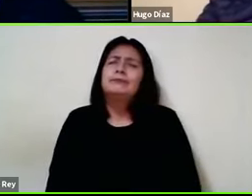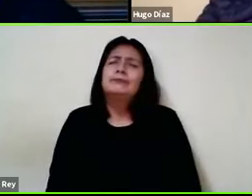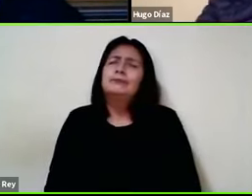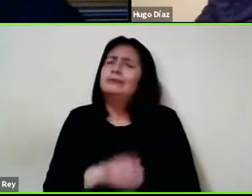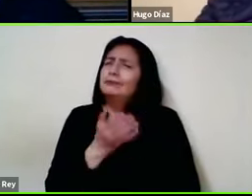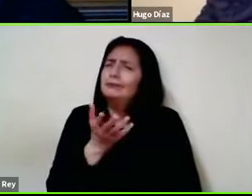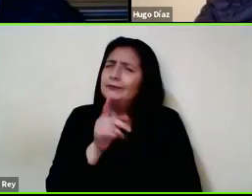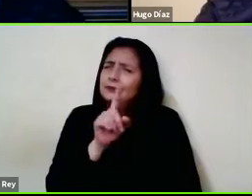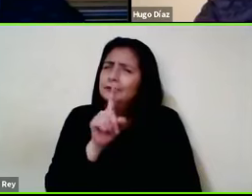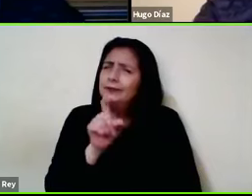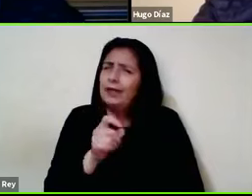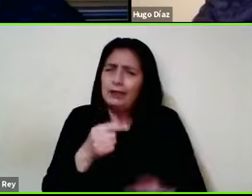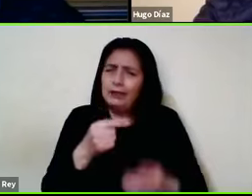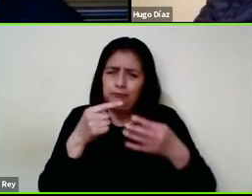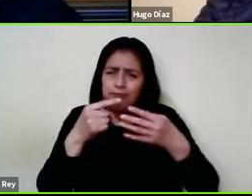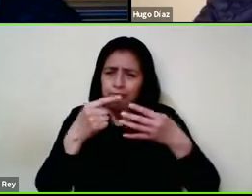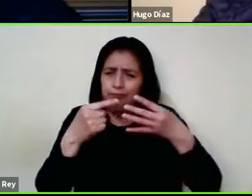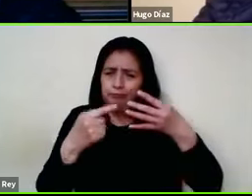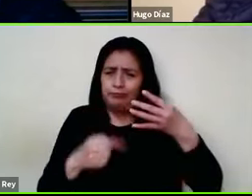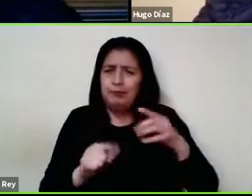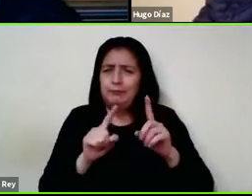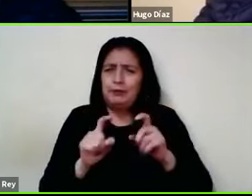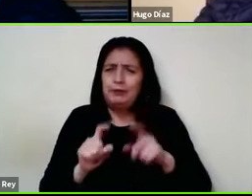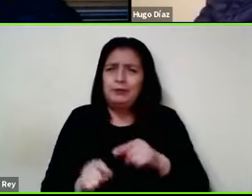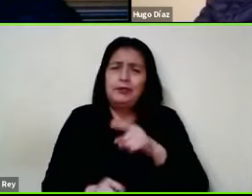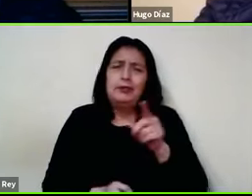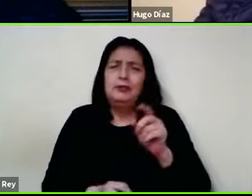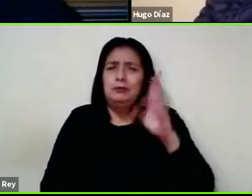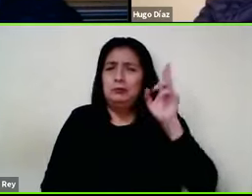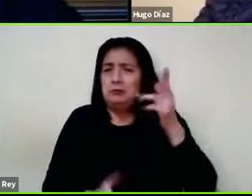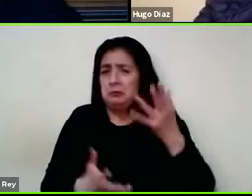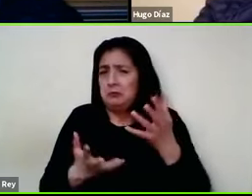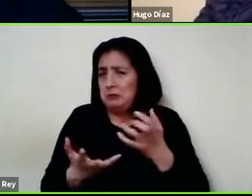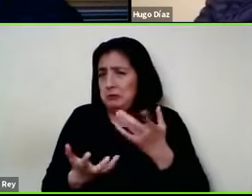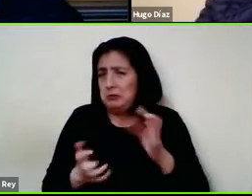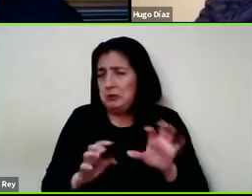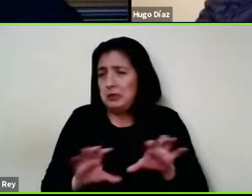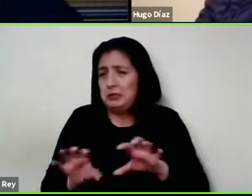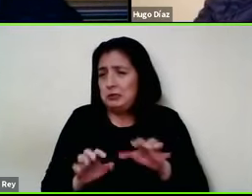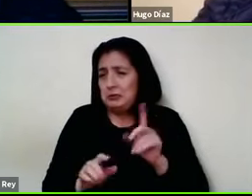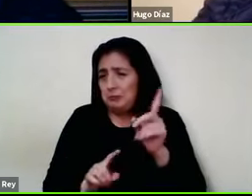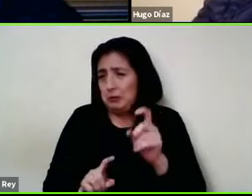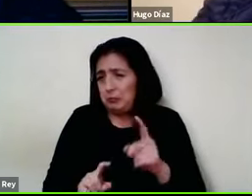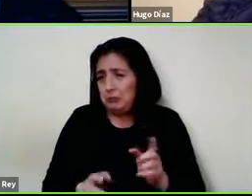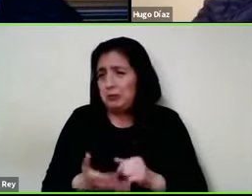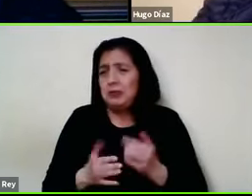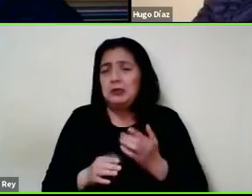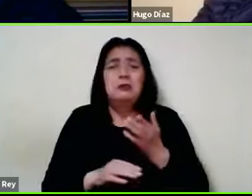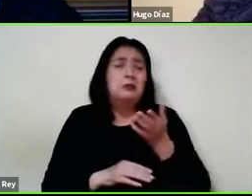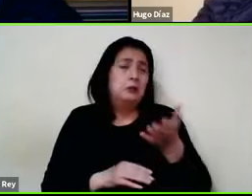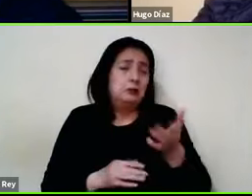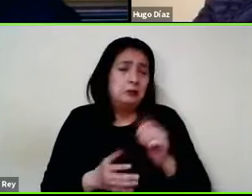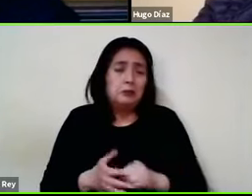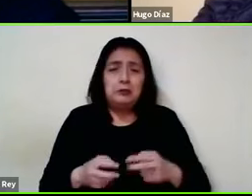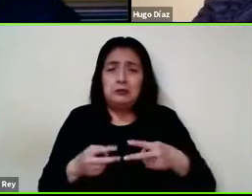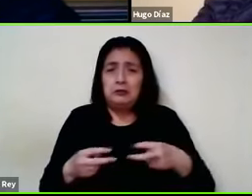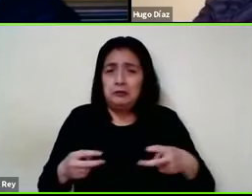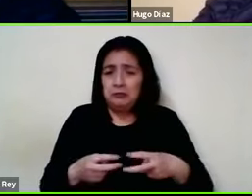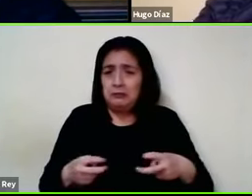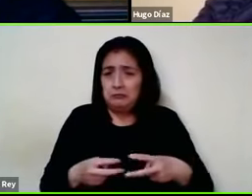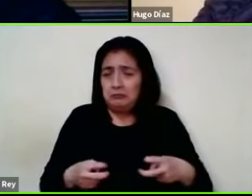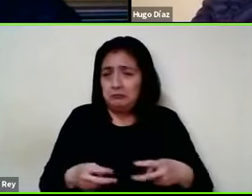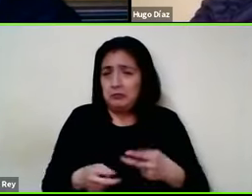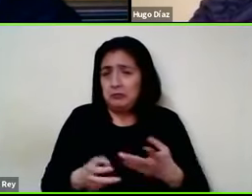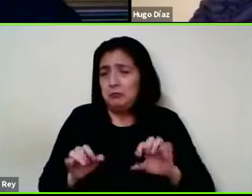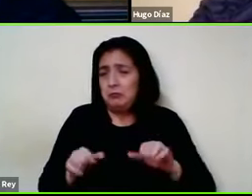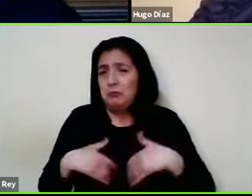Hay varias preguntas e invitamos a los profesores que quieren hacer preguntas, pues que a través del chat las